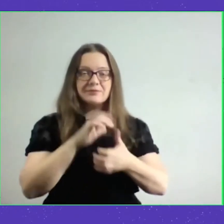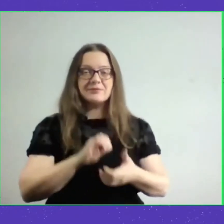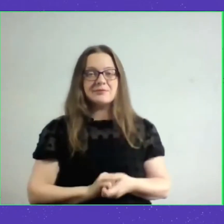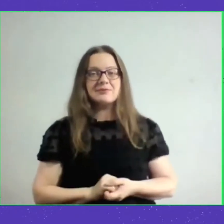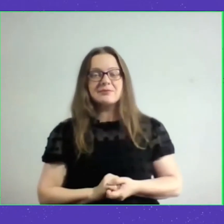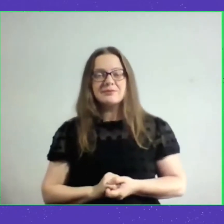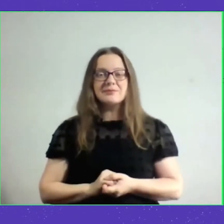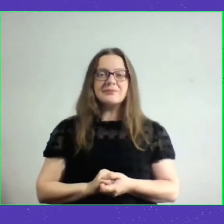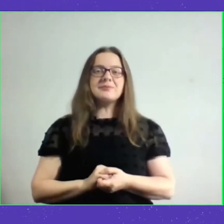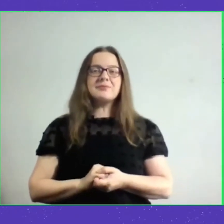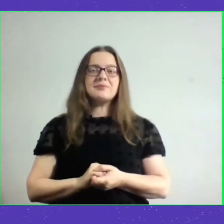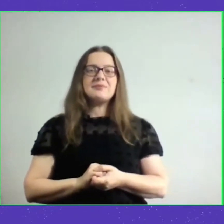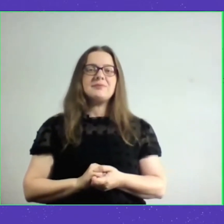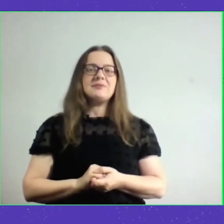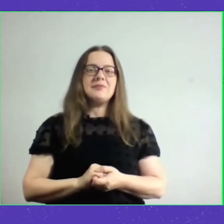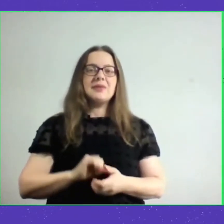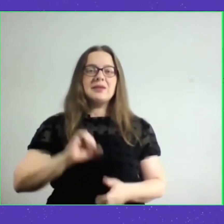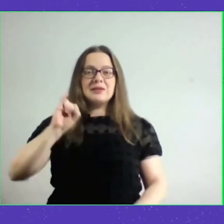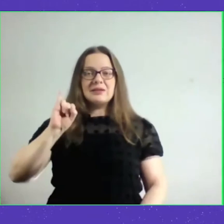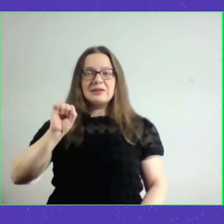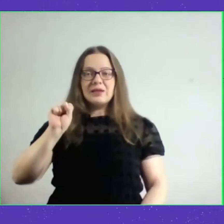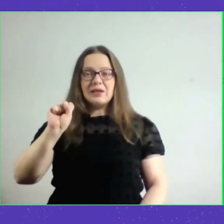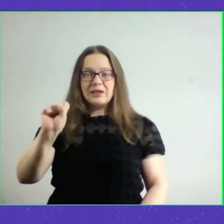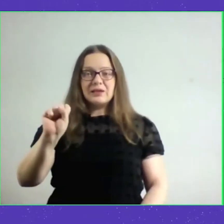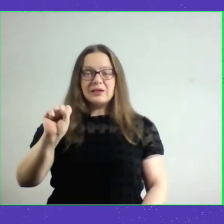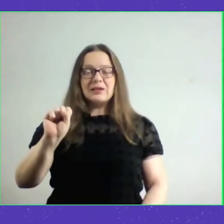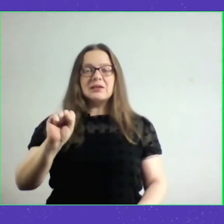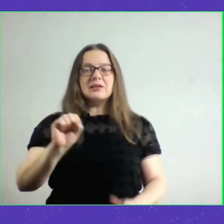E Isaías 62, 2.